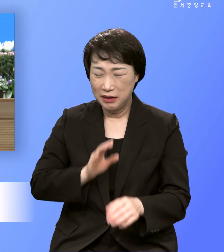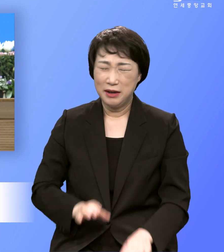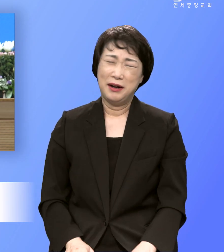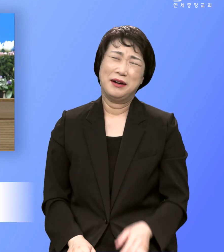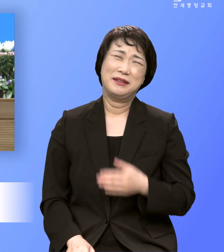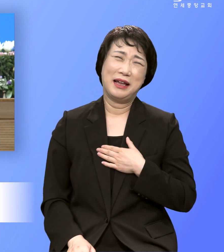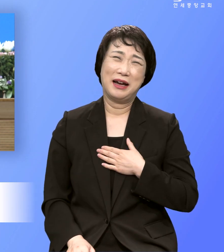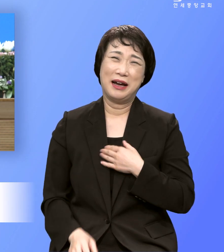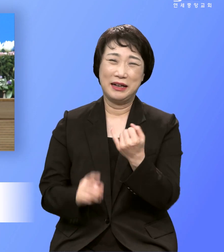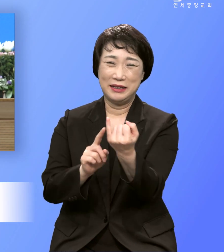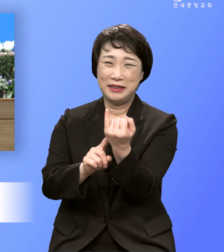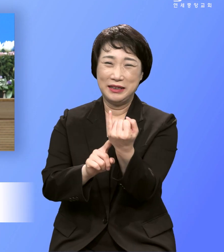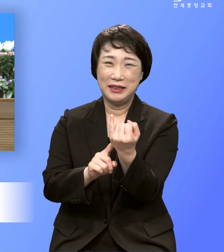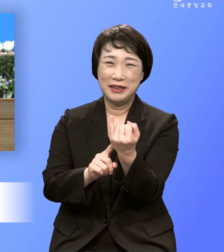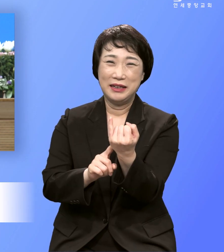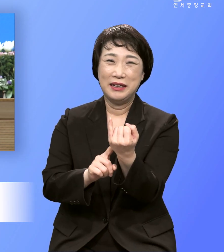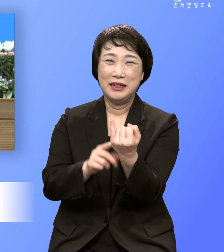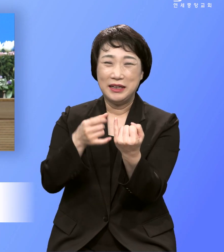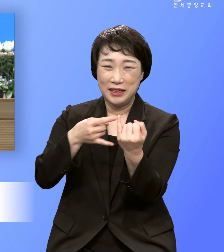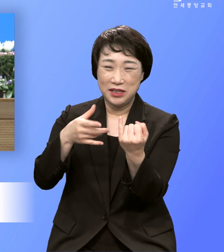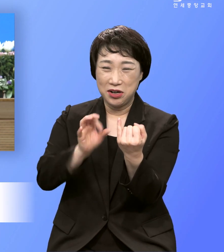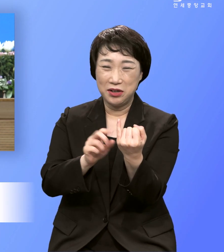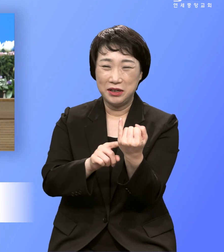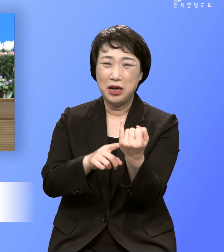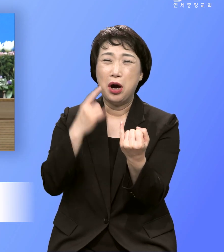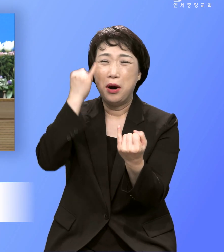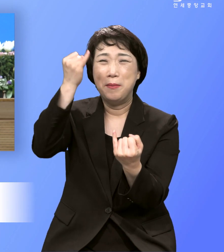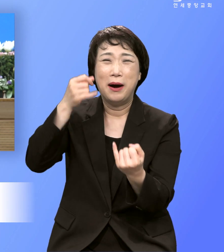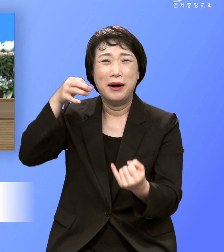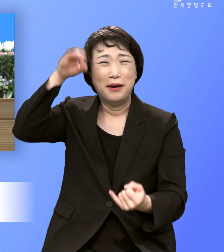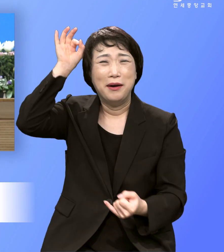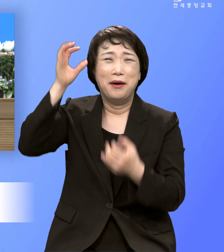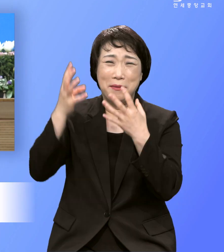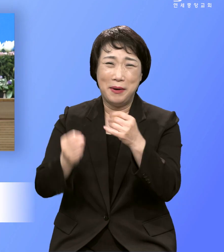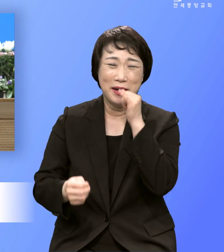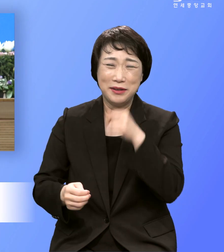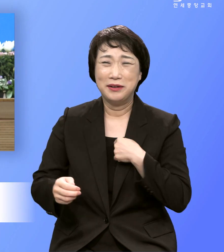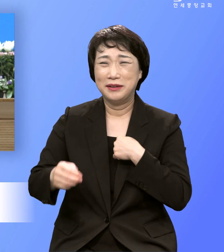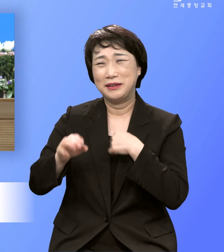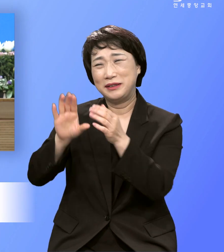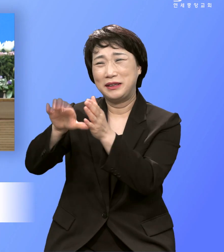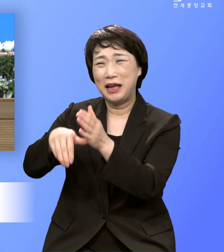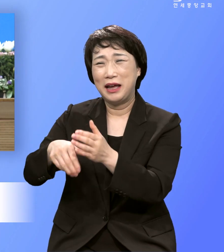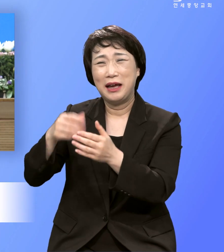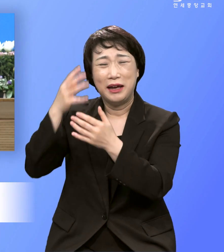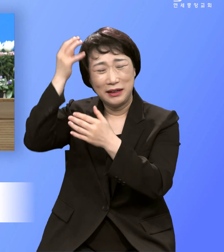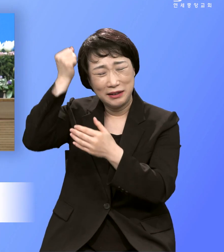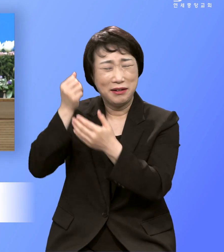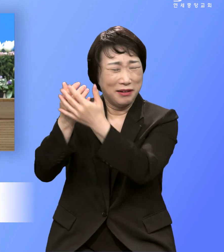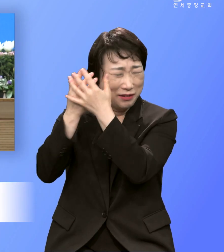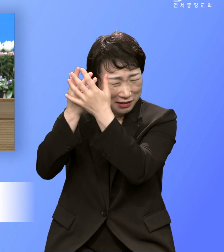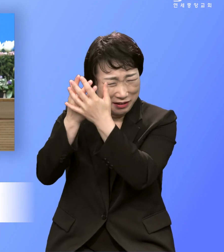내가 희정이 엄마가 너무 생각나서 그때 기억이 생생했어.